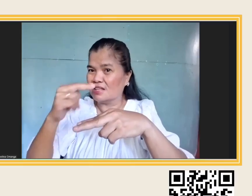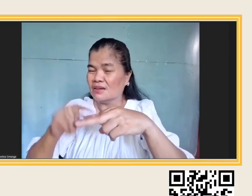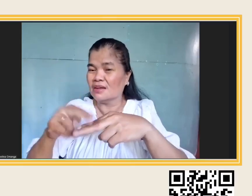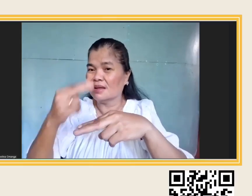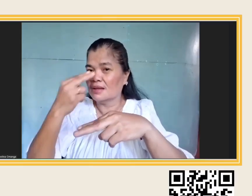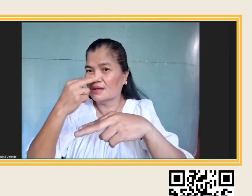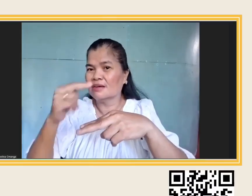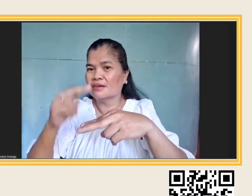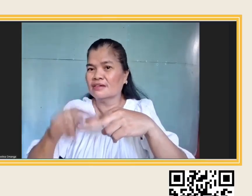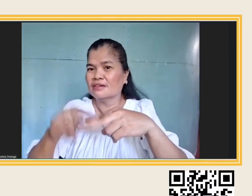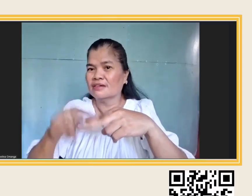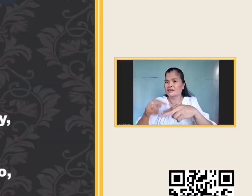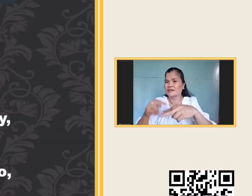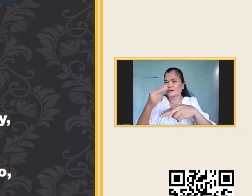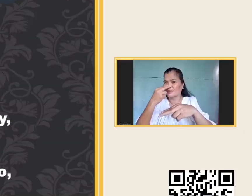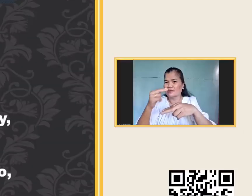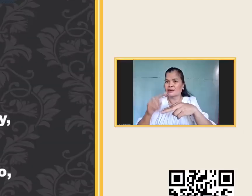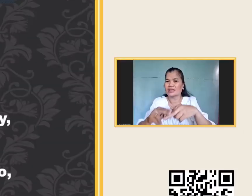pares na rin yan.